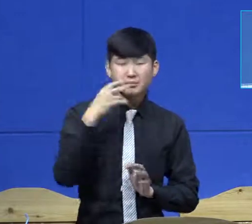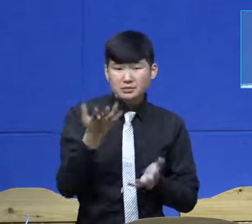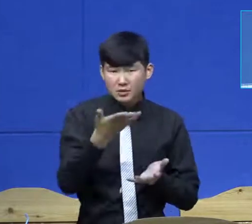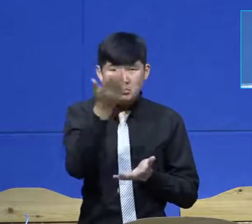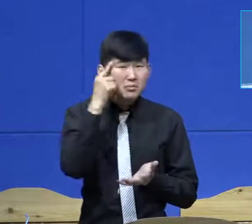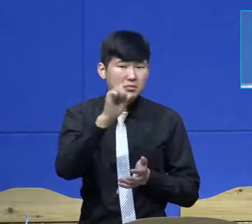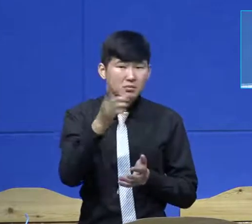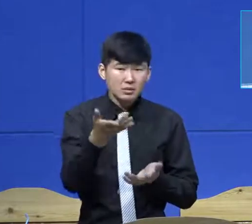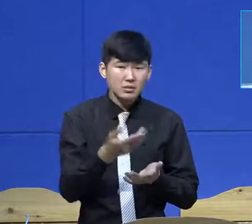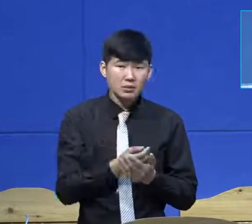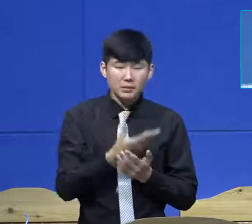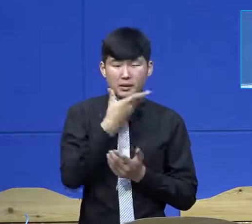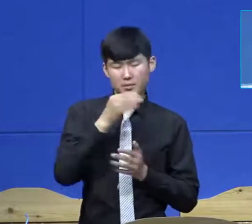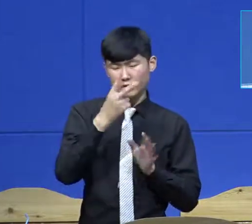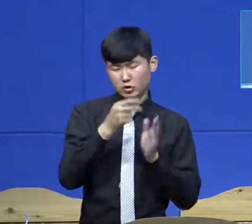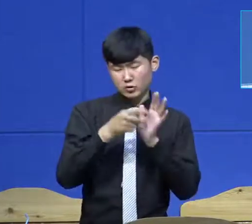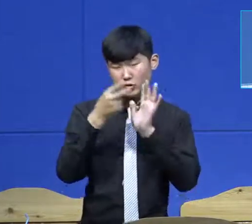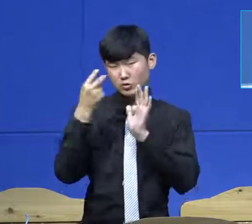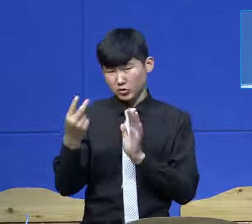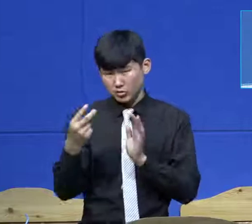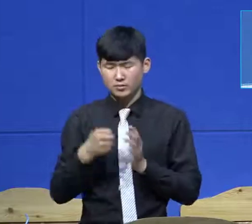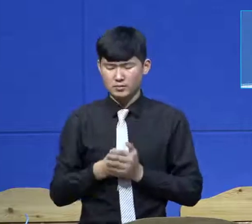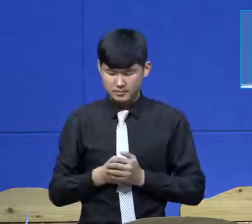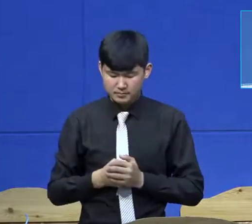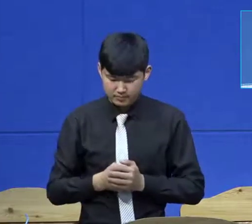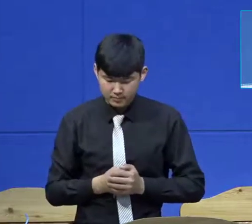Иврэ 12:2-оос харвал